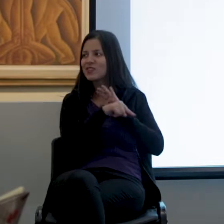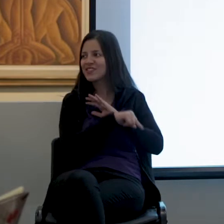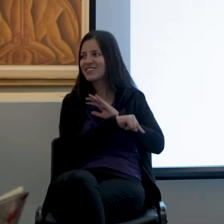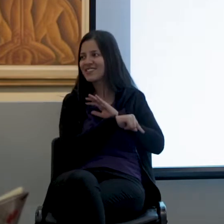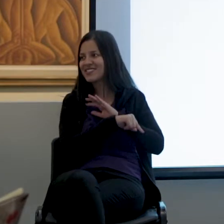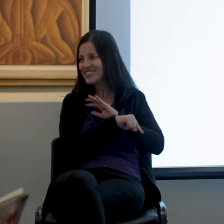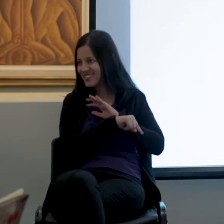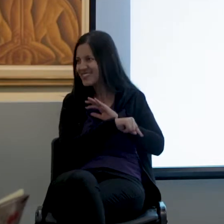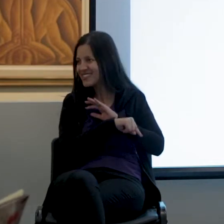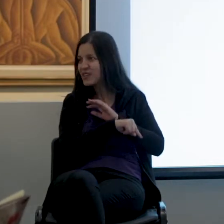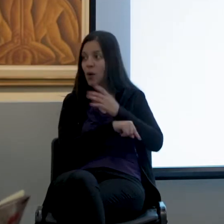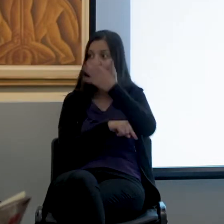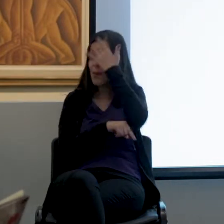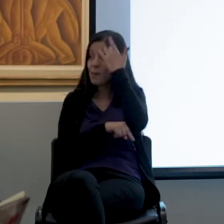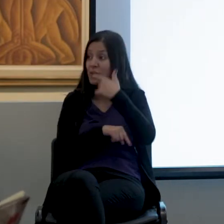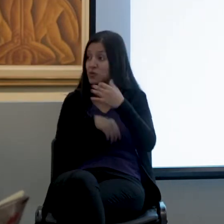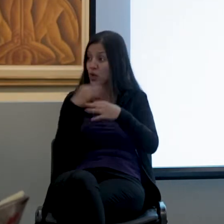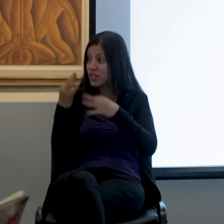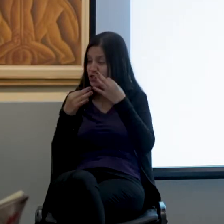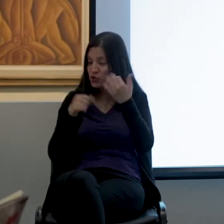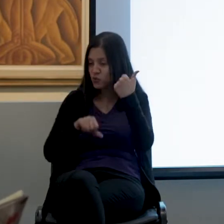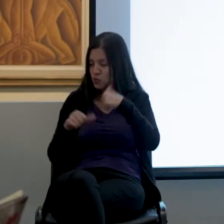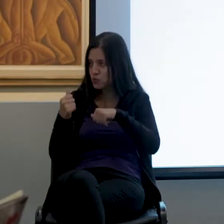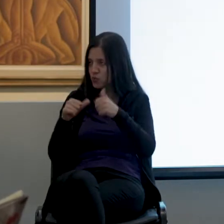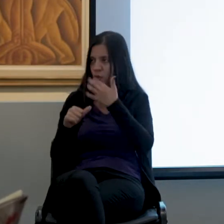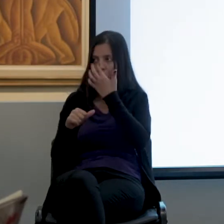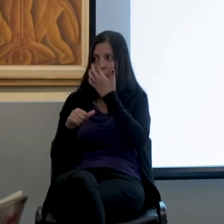O crítico é aquele que vai avaliar num salão,